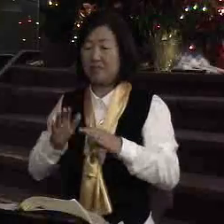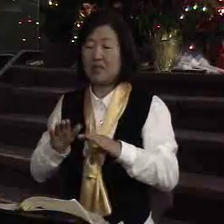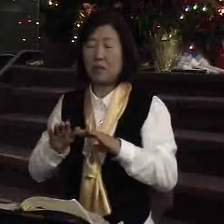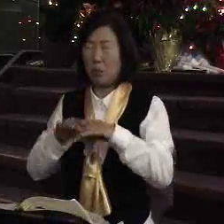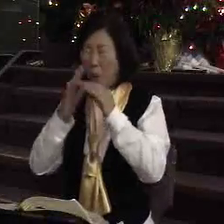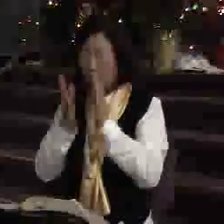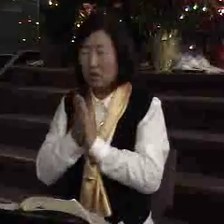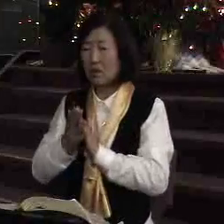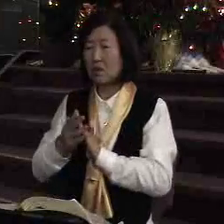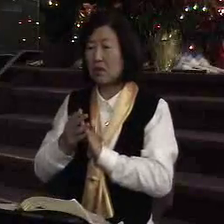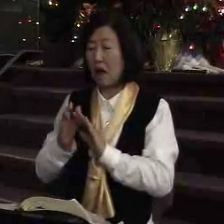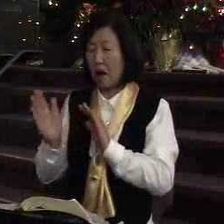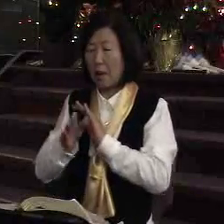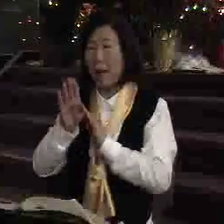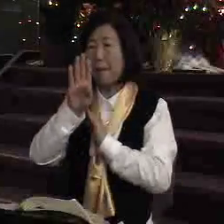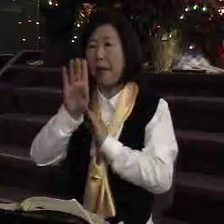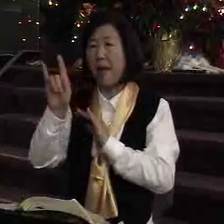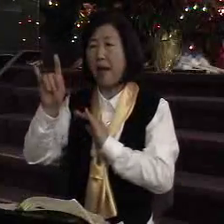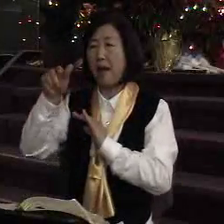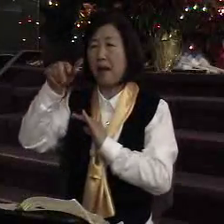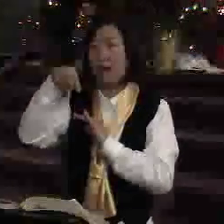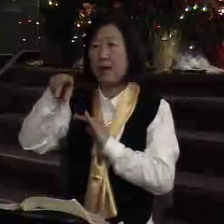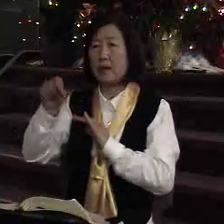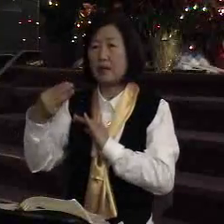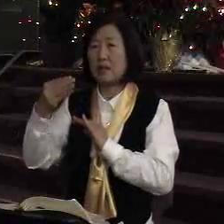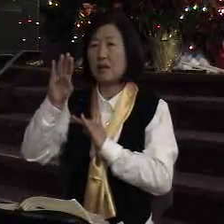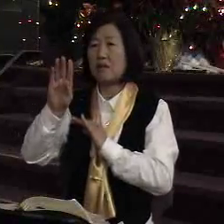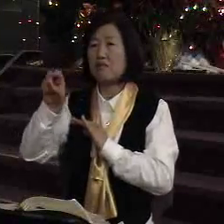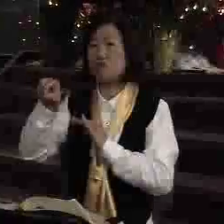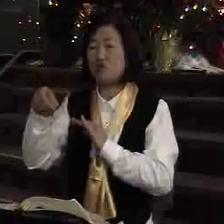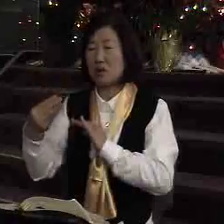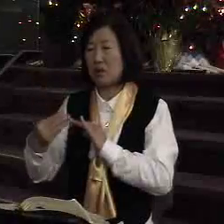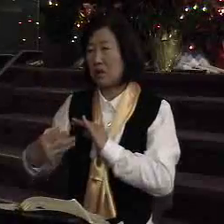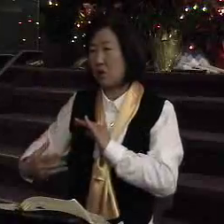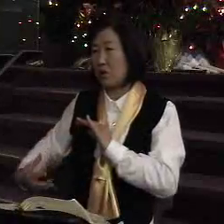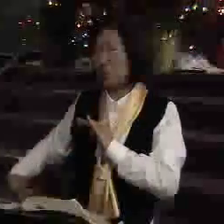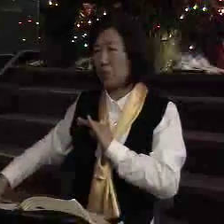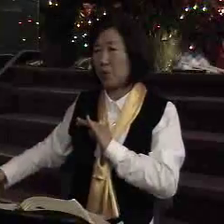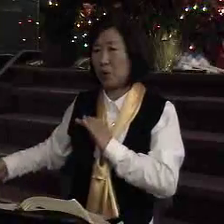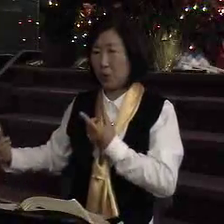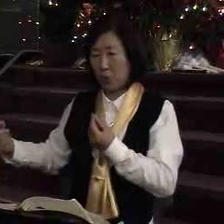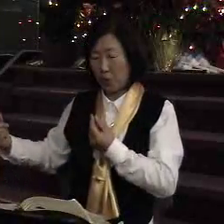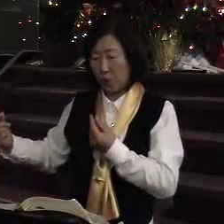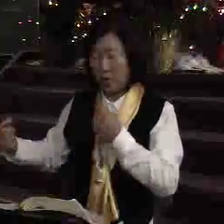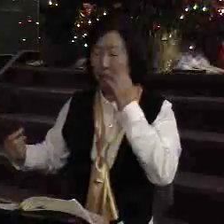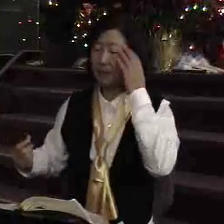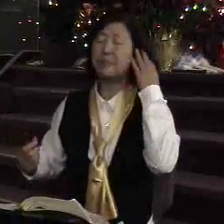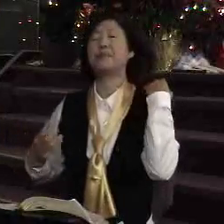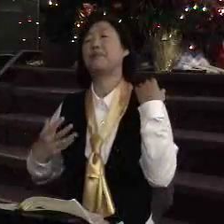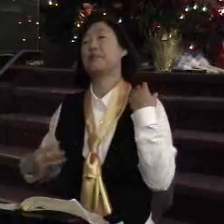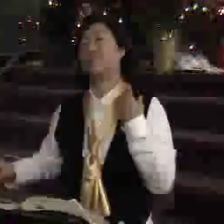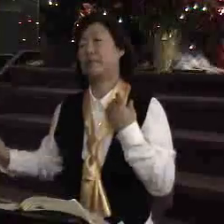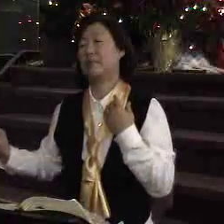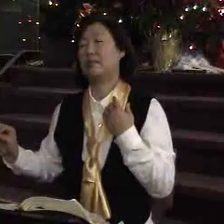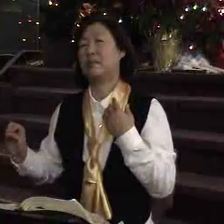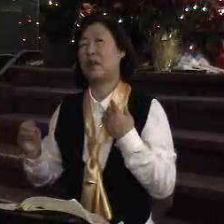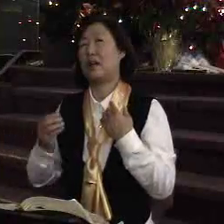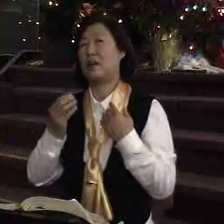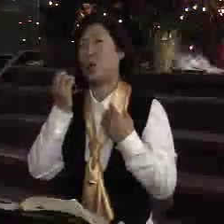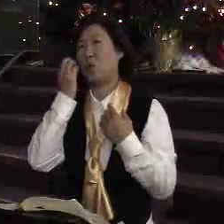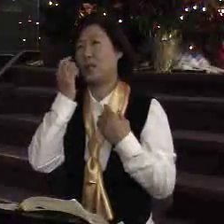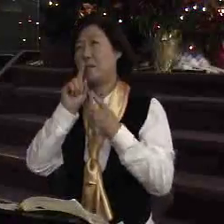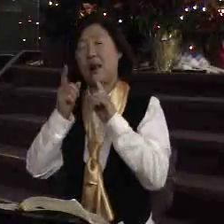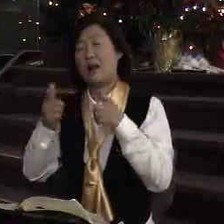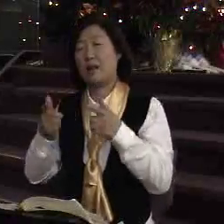아무것도 아니다. 원어에 보면 배설물이 굉장히 좀 이렇게 고상한 말이죠. 근데 원어에 보니까 고상한 말이 아닙니다. 원어에